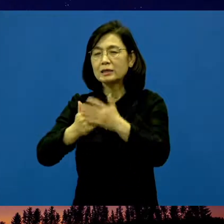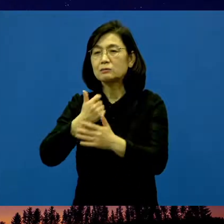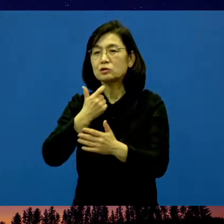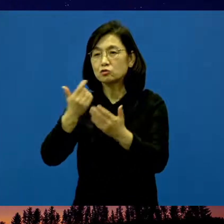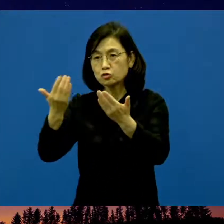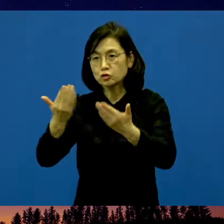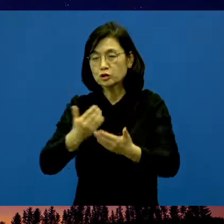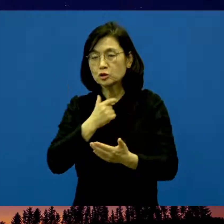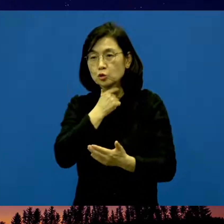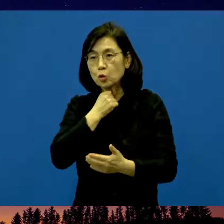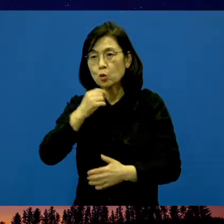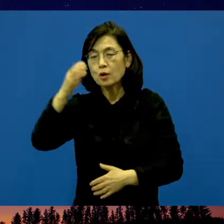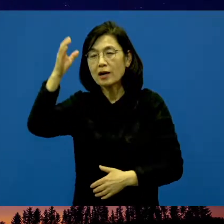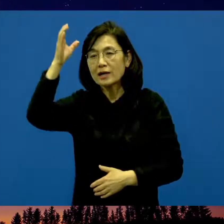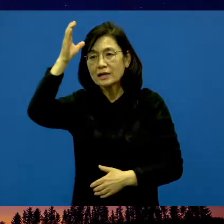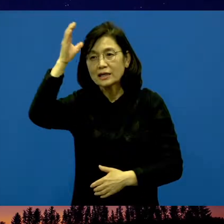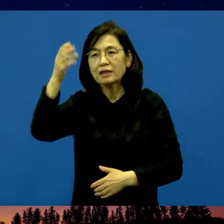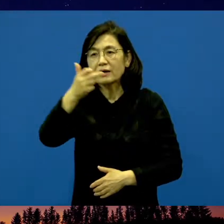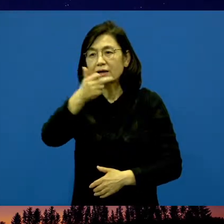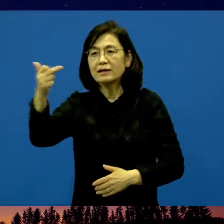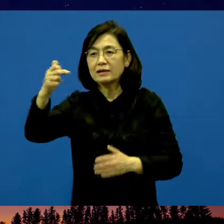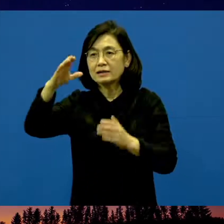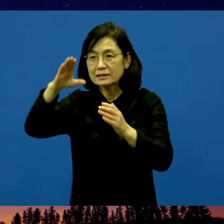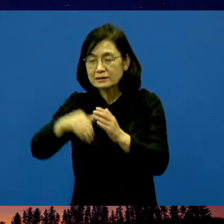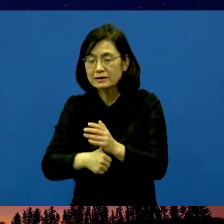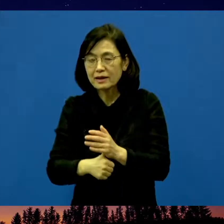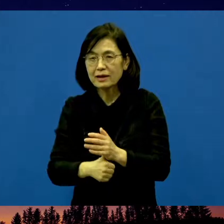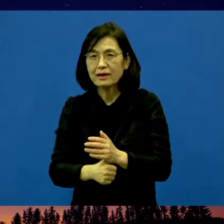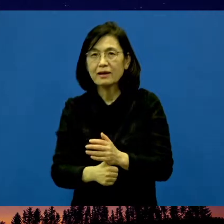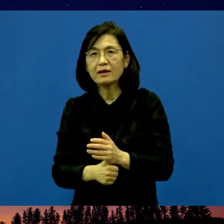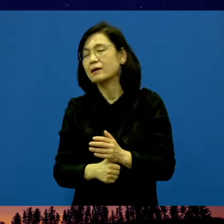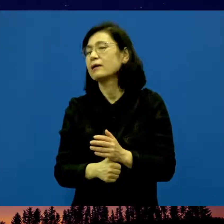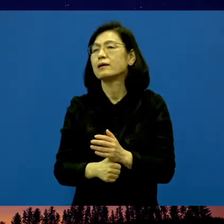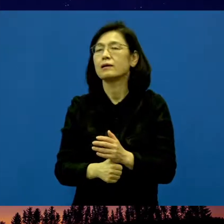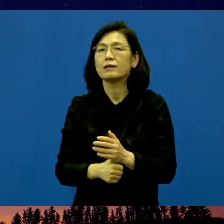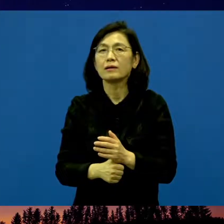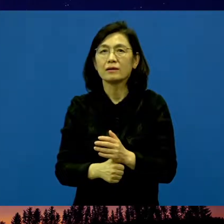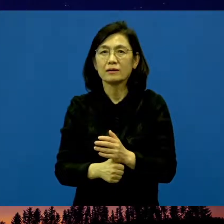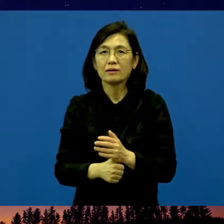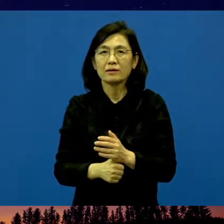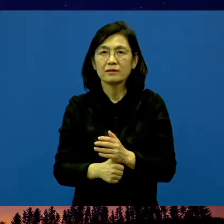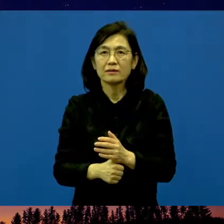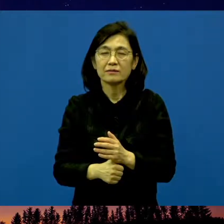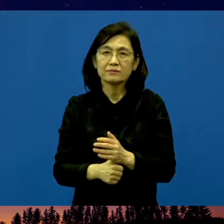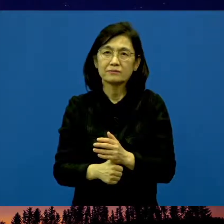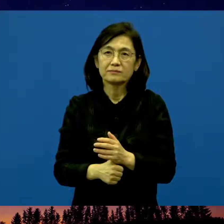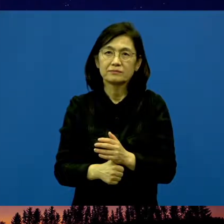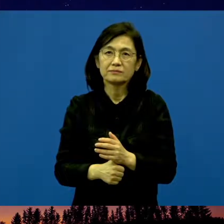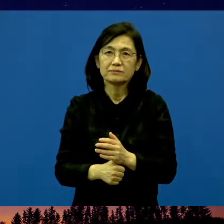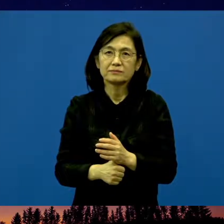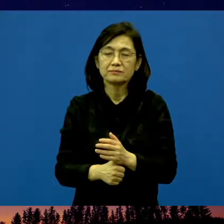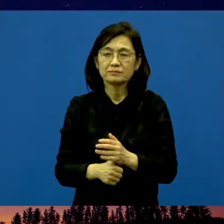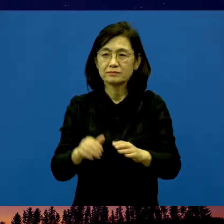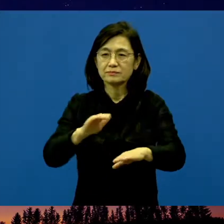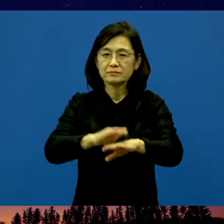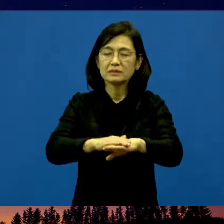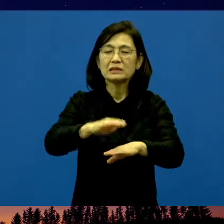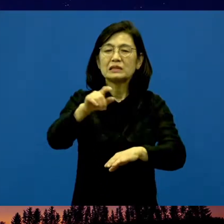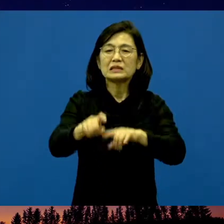여러분, 하나님의 그런 마음을 주실 때 우리가 어떻게 해야 되느냐? 행동을 옮기는 주체는 우리 각자